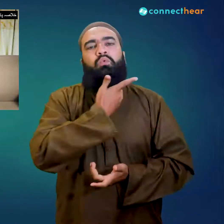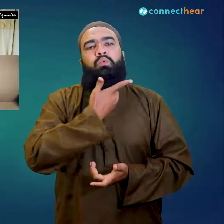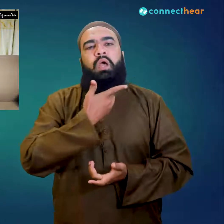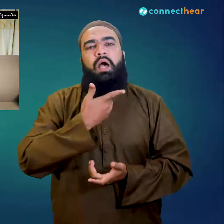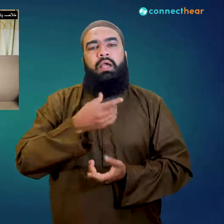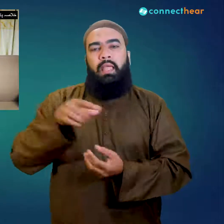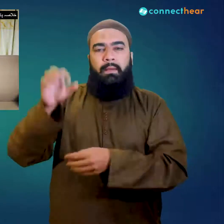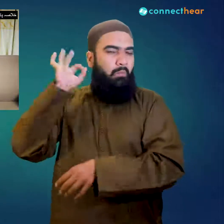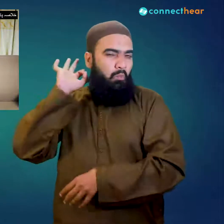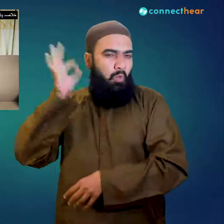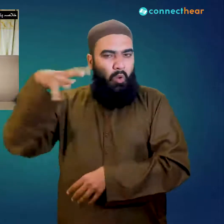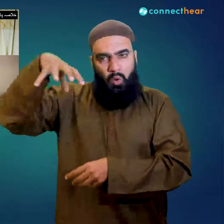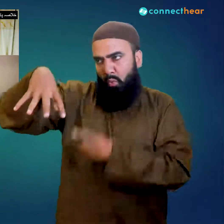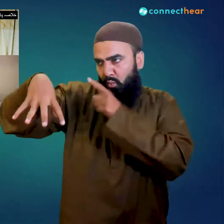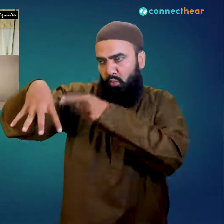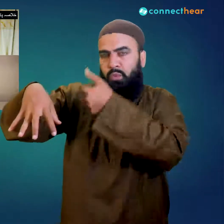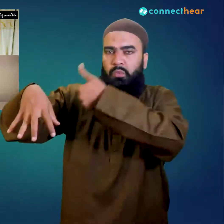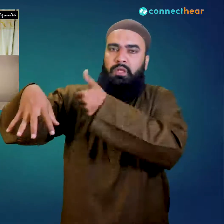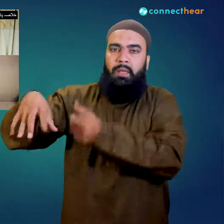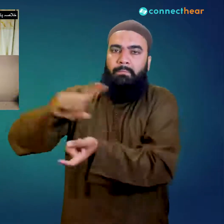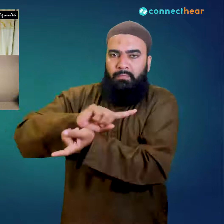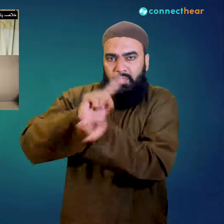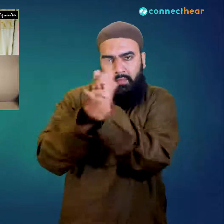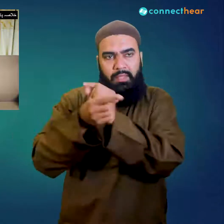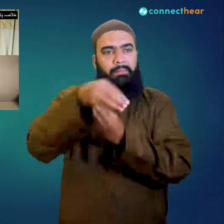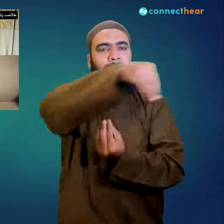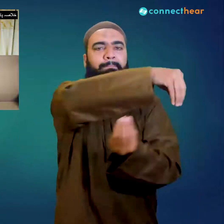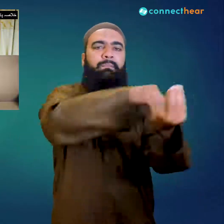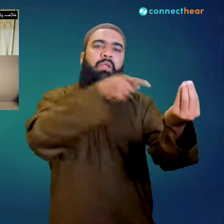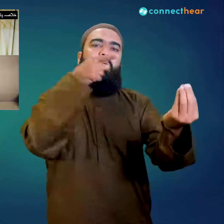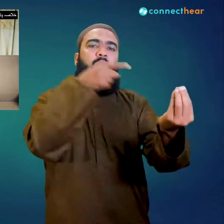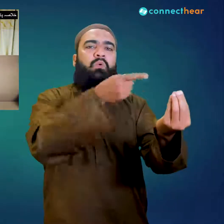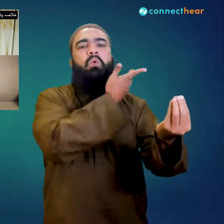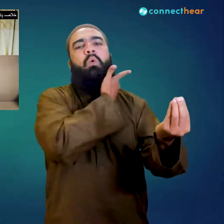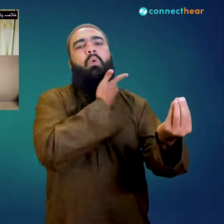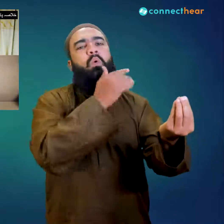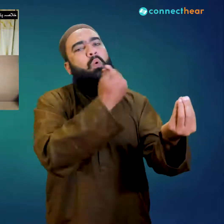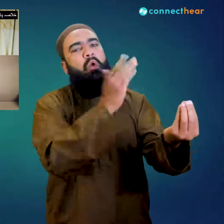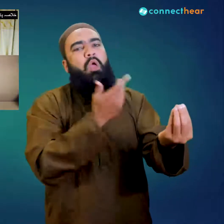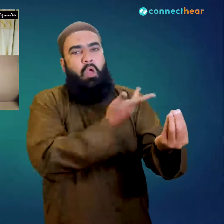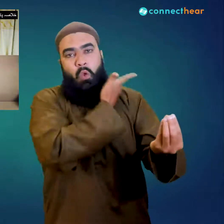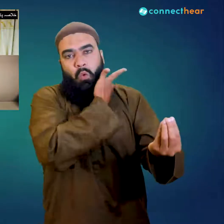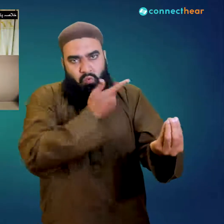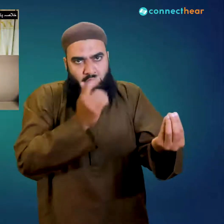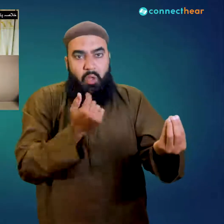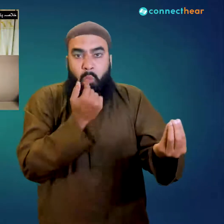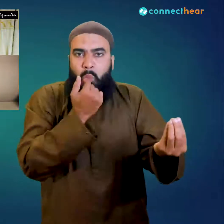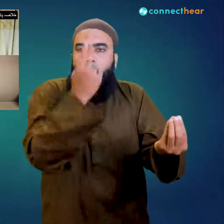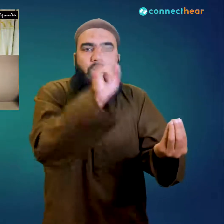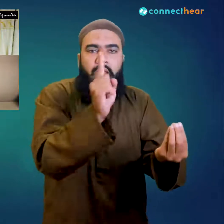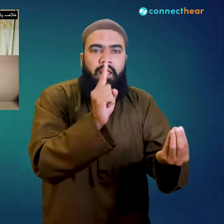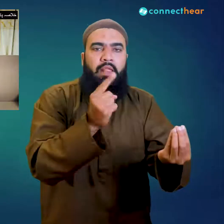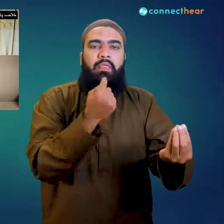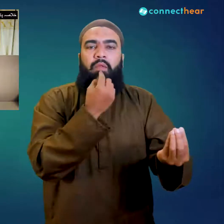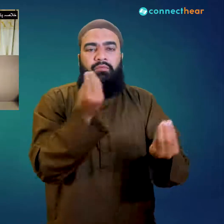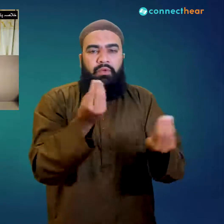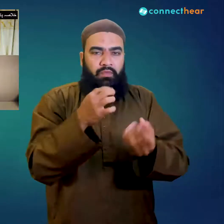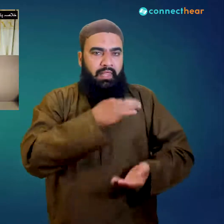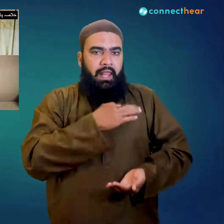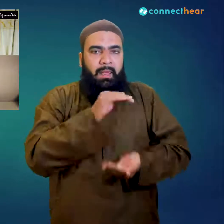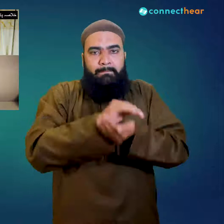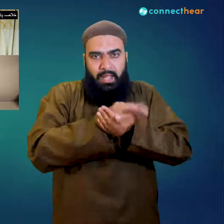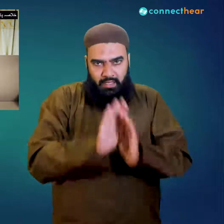تو آپ صلی اللہ علیہ وسلم کی آرزو اور تمنا کرنے سے پہلے، آرزو اور تمنا کا اظہار کرنے سے